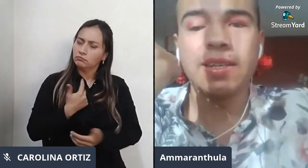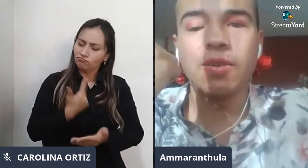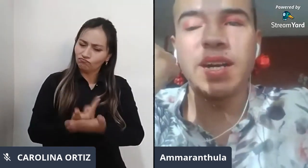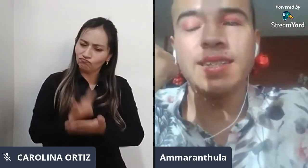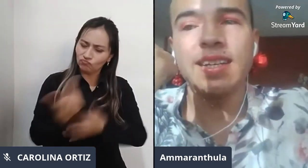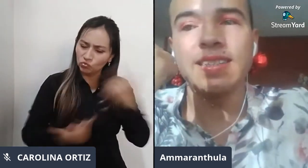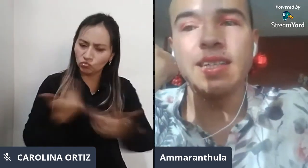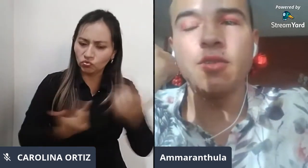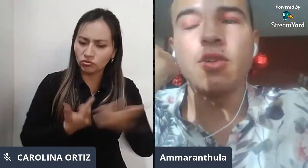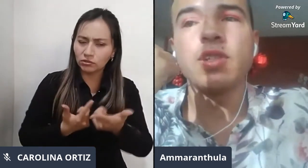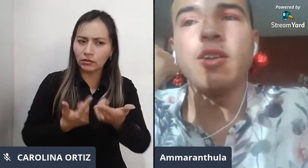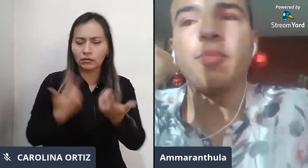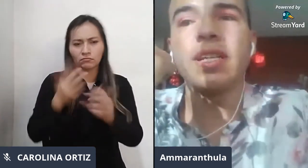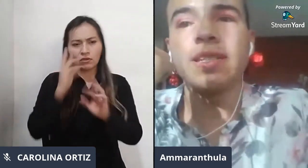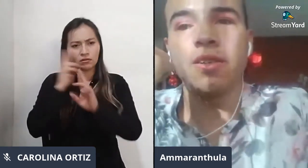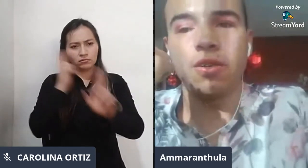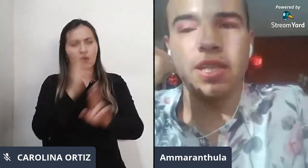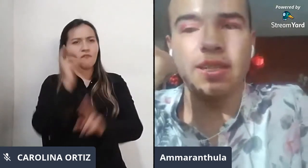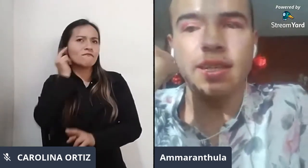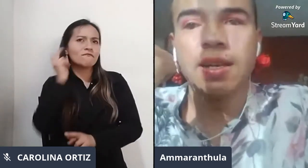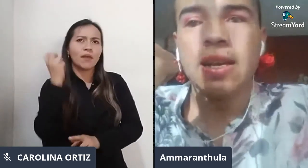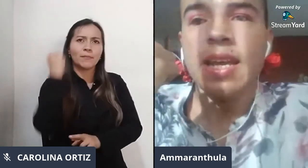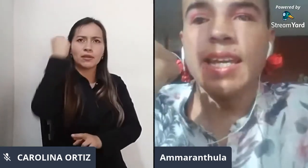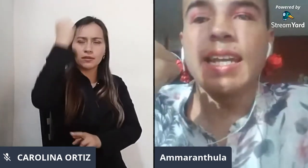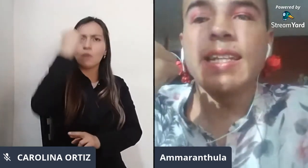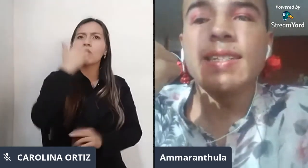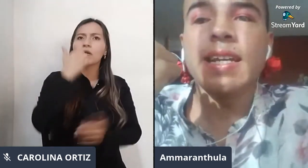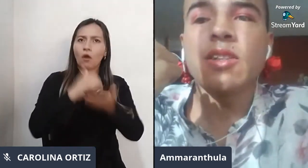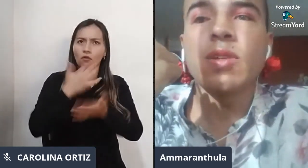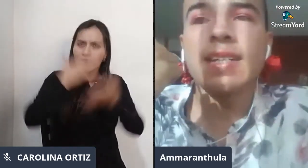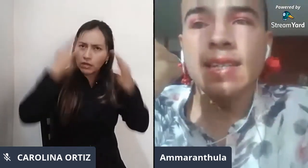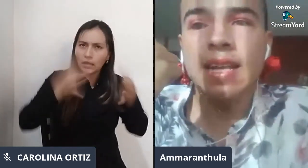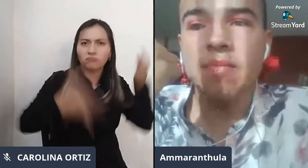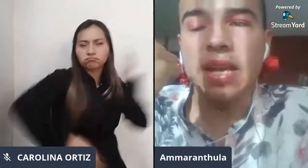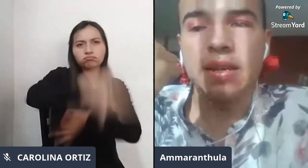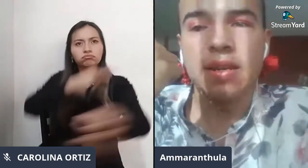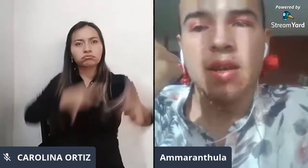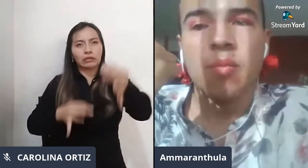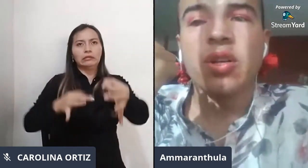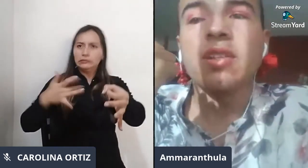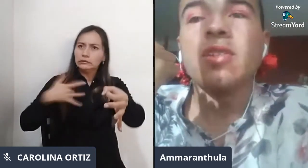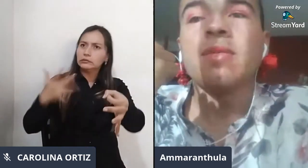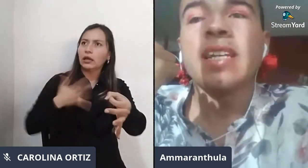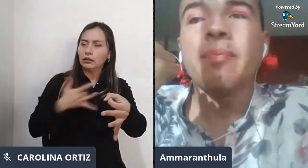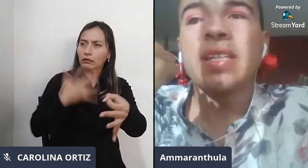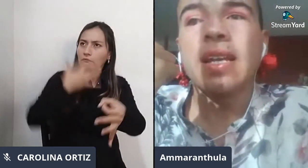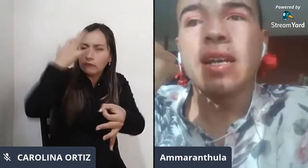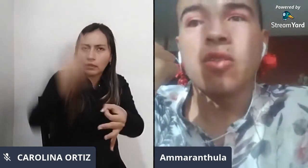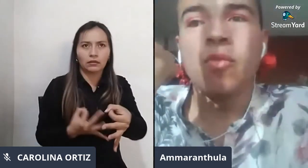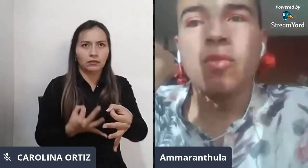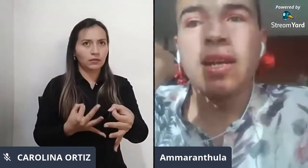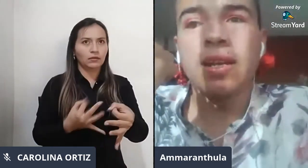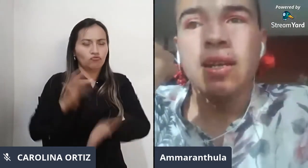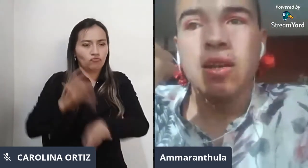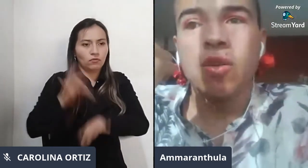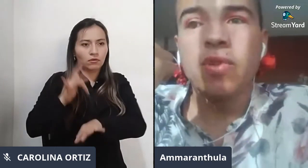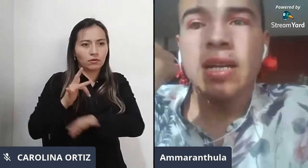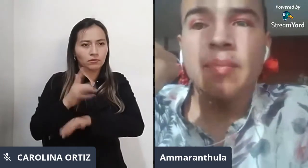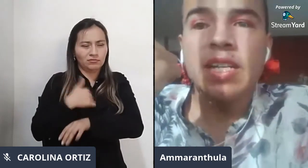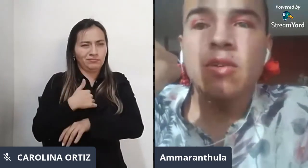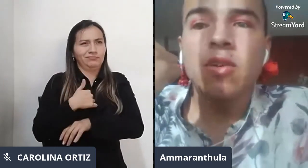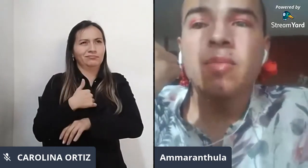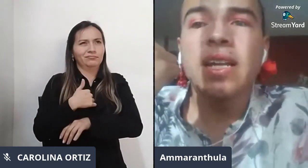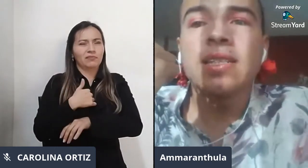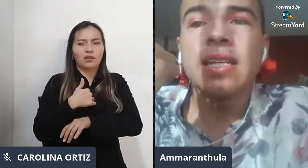en serio pasa, ¿sí? Y uno no se lo pilla si no lo siente, y qué triste que toque así también, porque entonces me hace pensar que